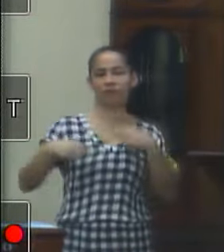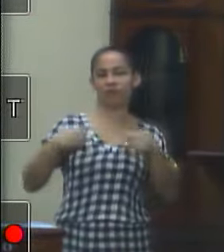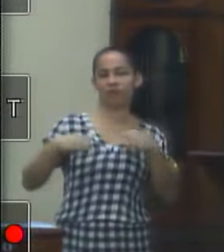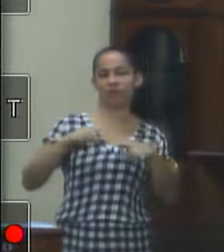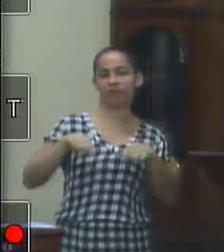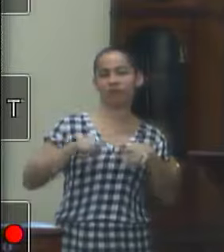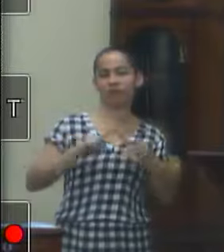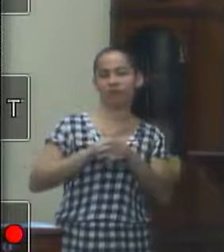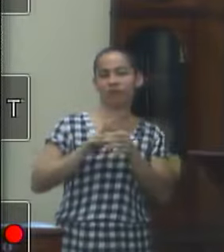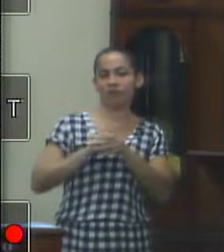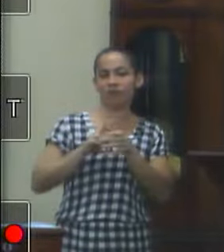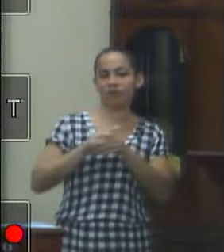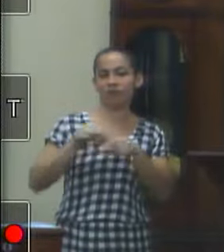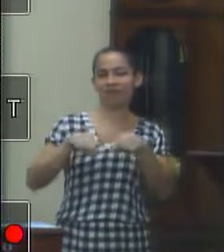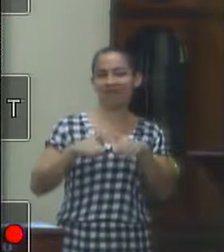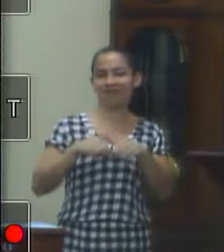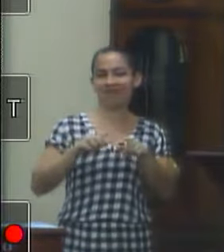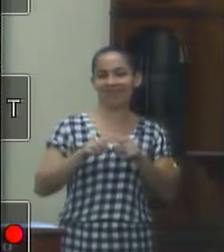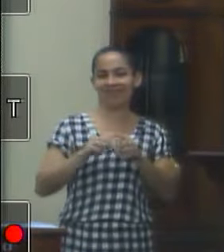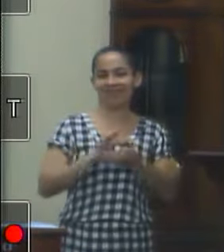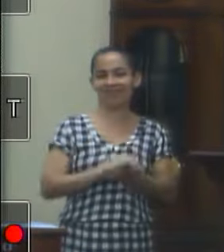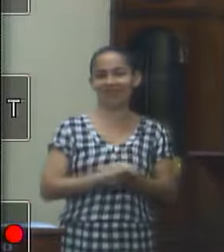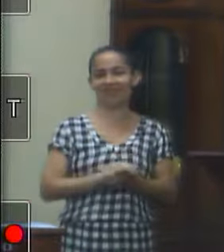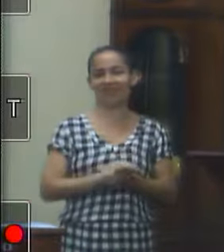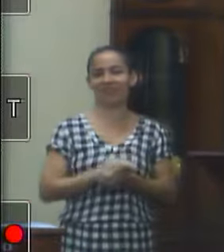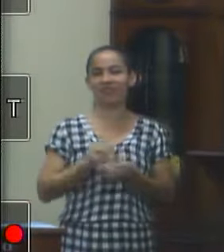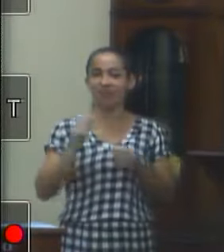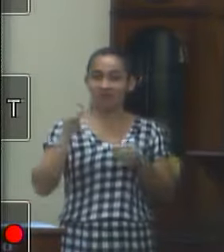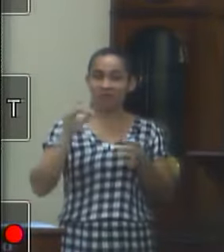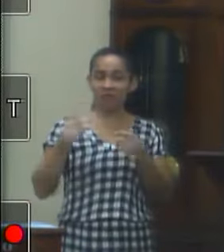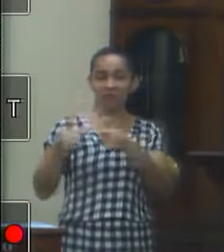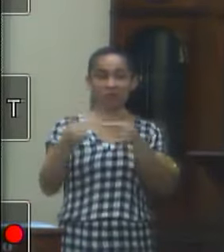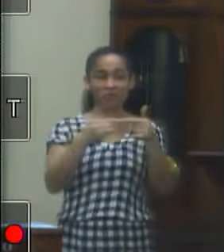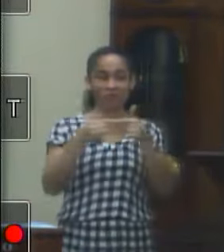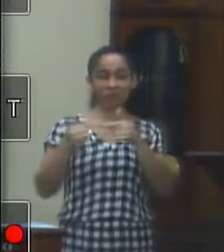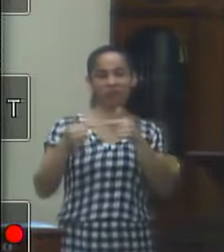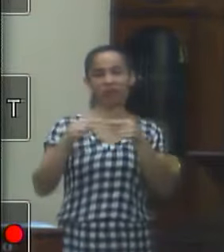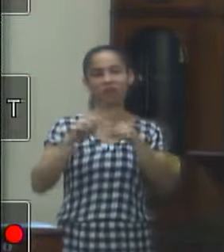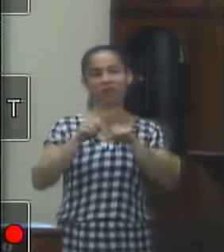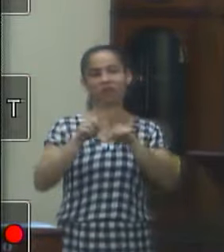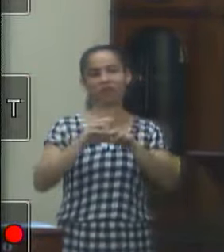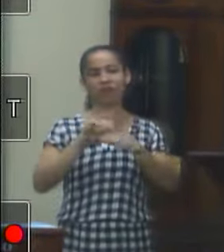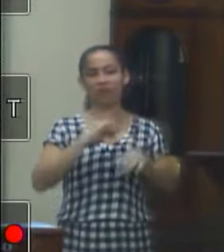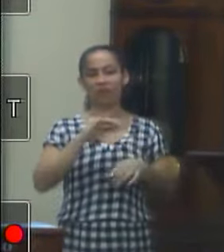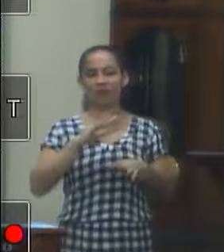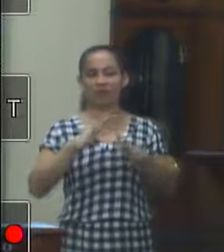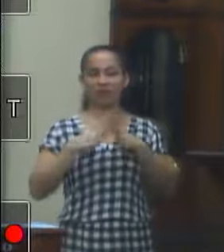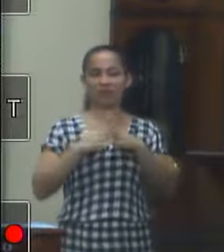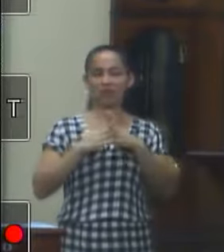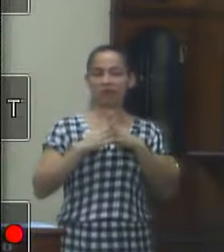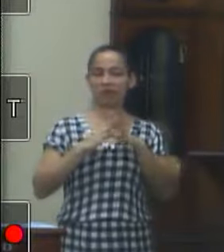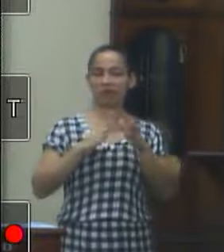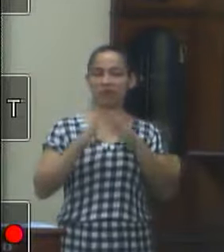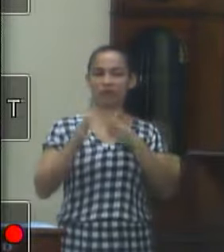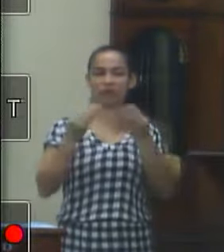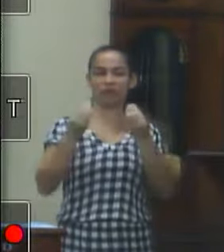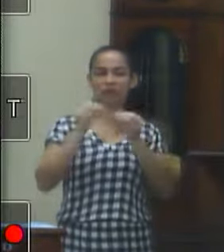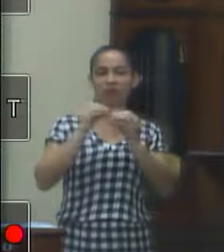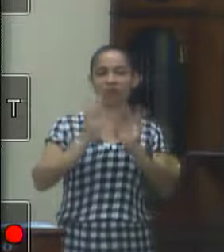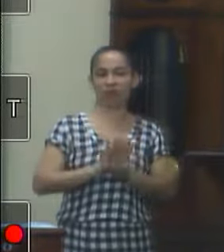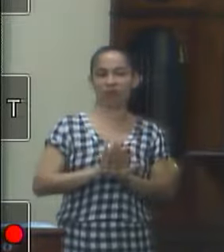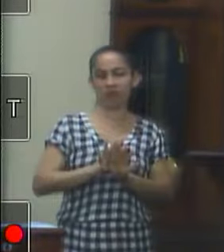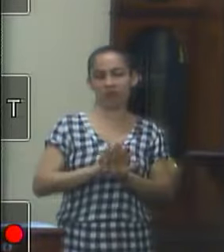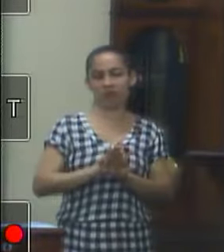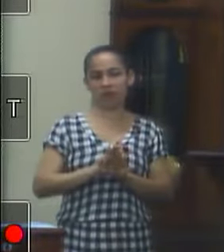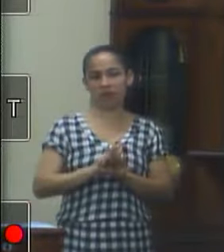Valença e essa casa aqui está no caminho certo. Porque se nós não estivéssemos no caminho certo, senhor,